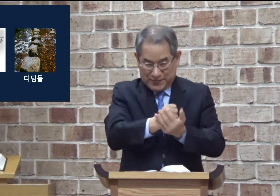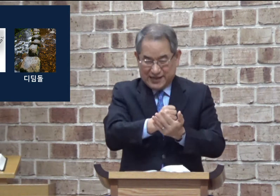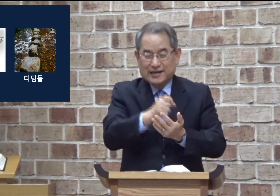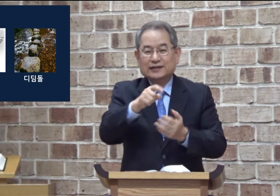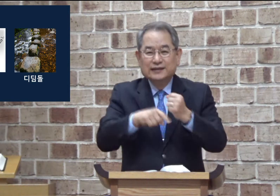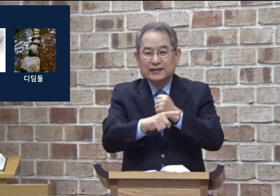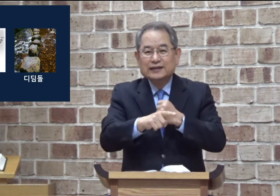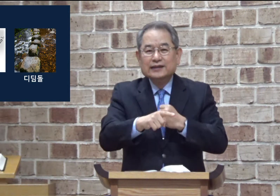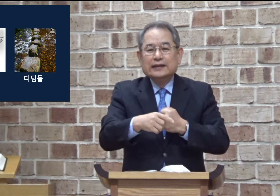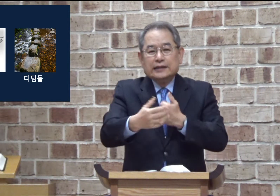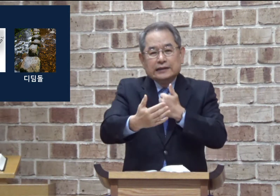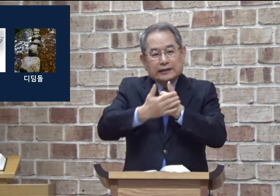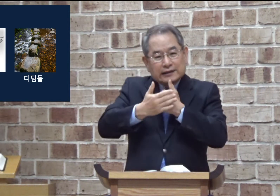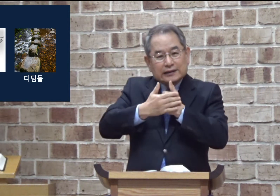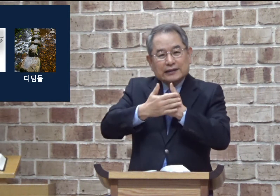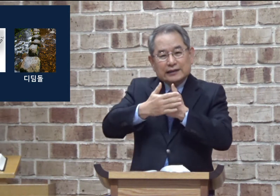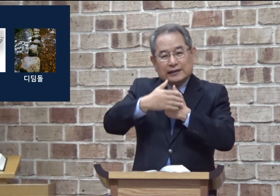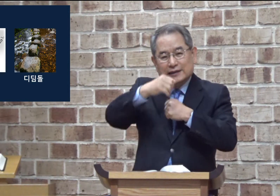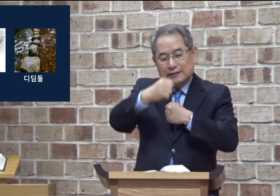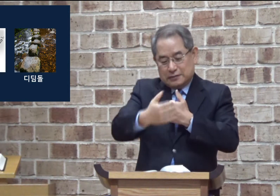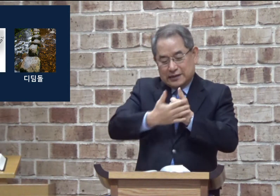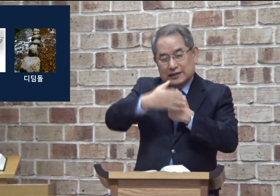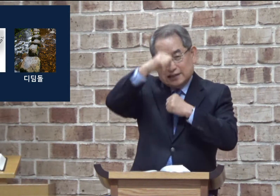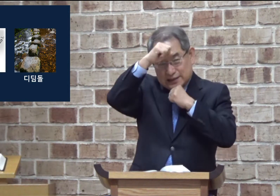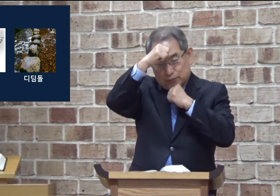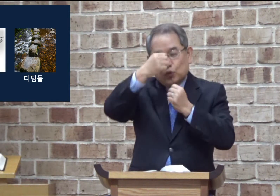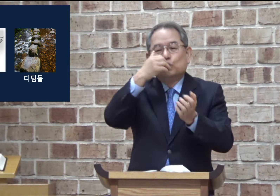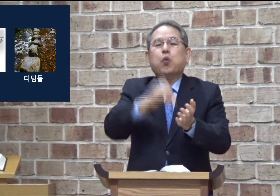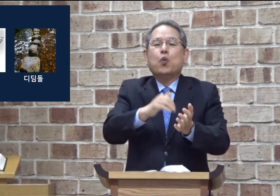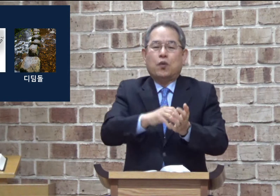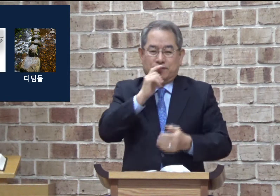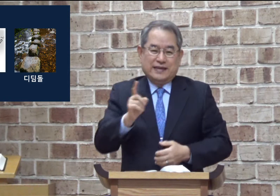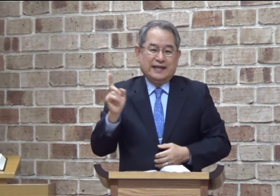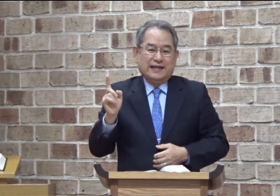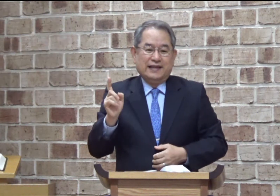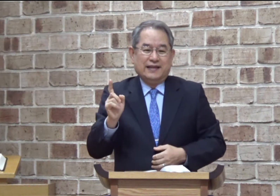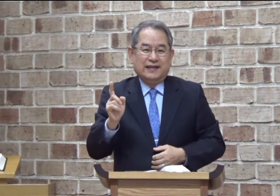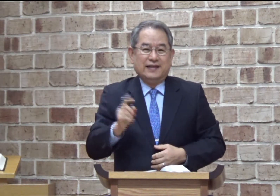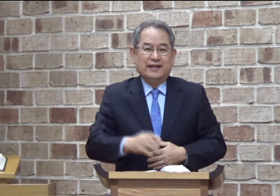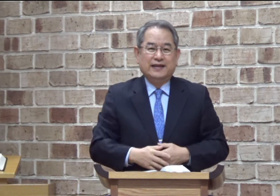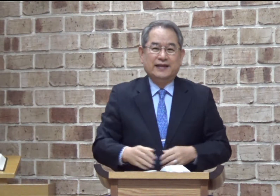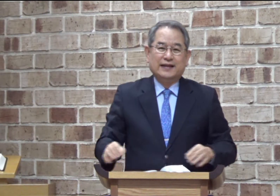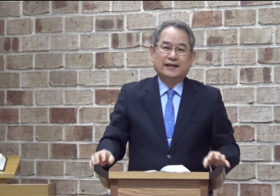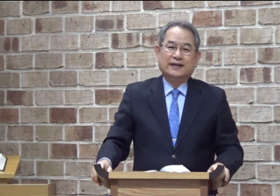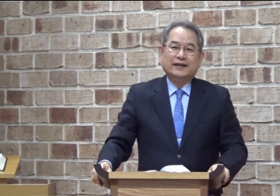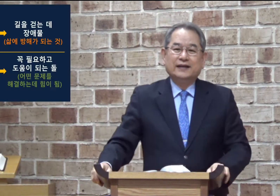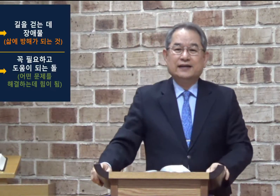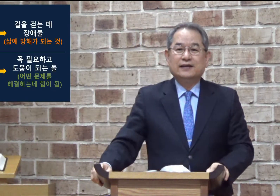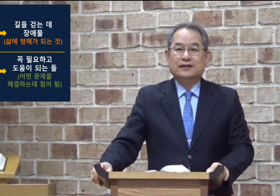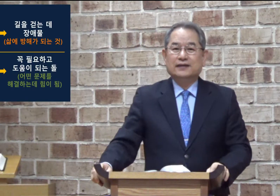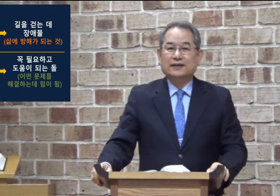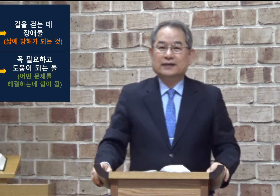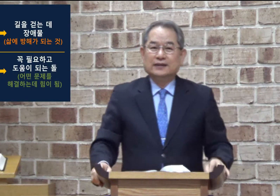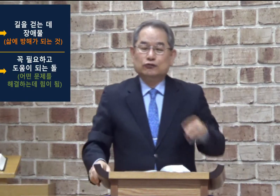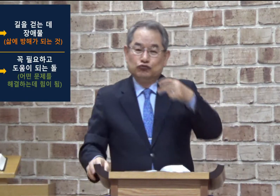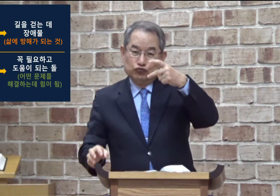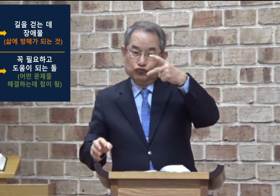두 가지 돌에 대해서 더 자세히 설명드리면, 거침이 되는 돌, 걸림돌은 길을